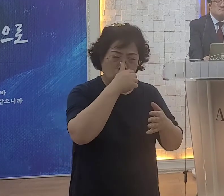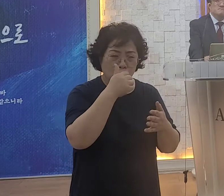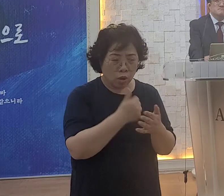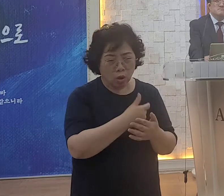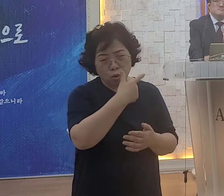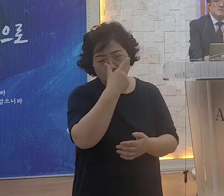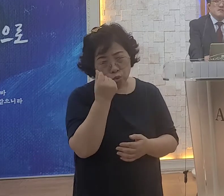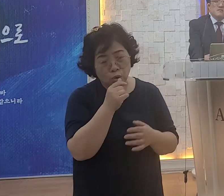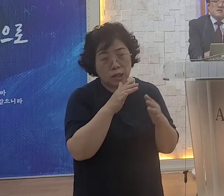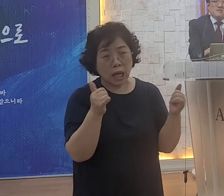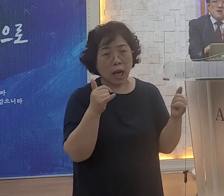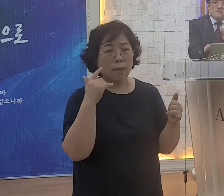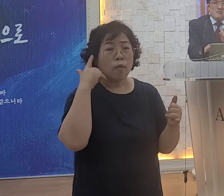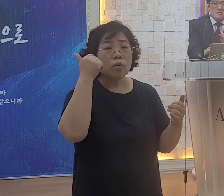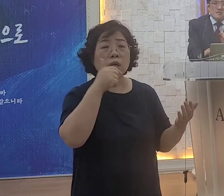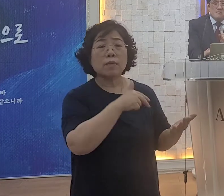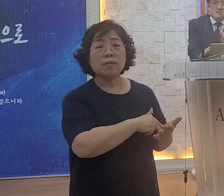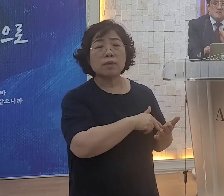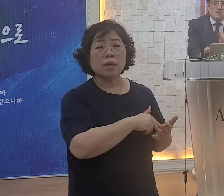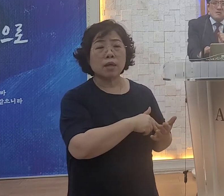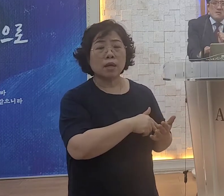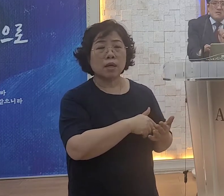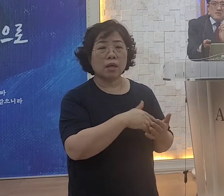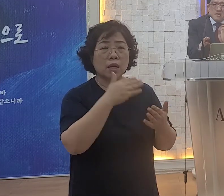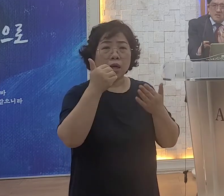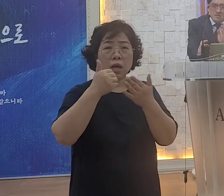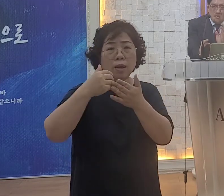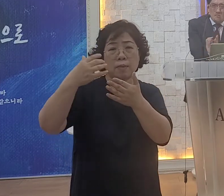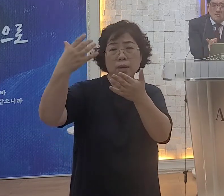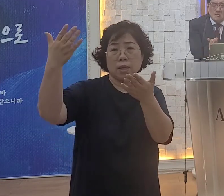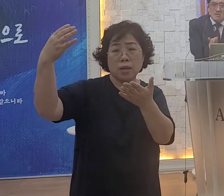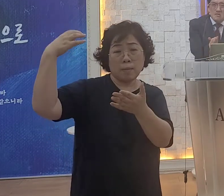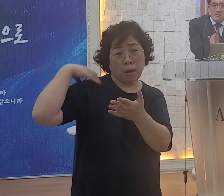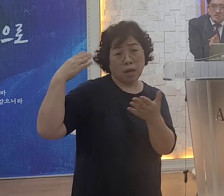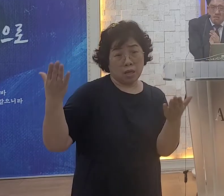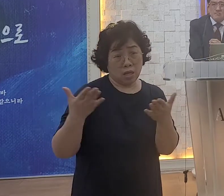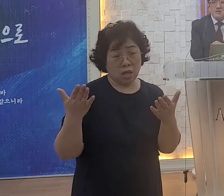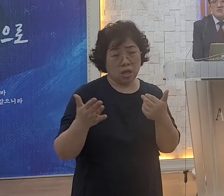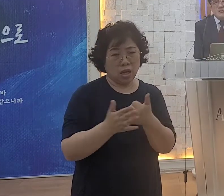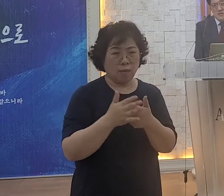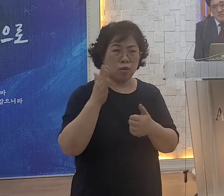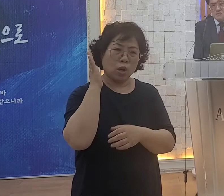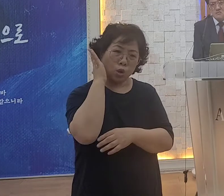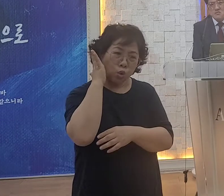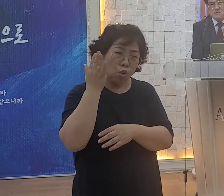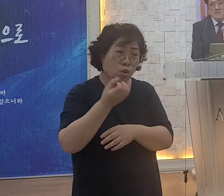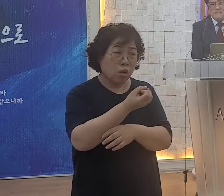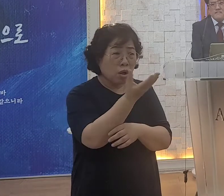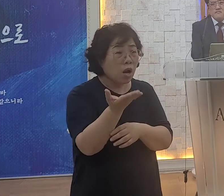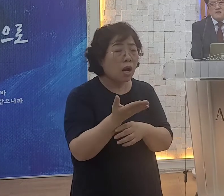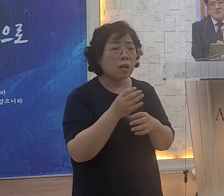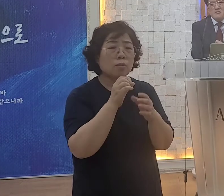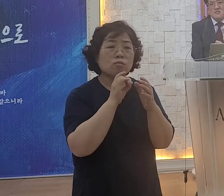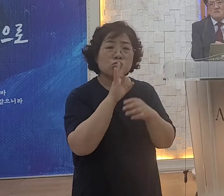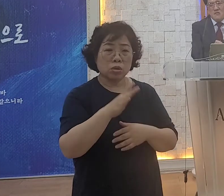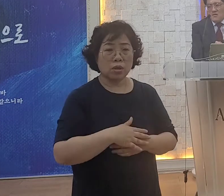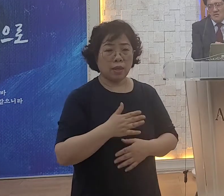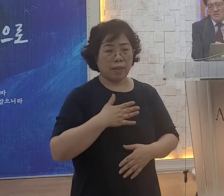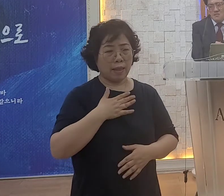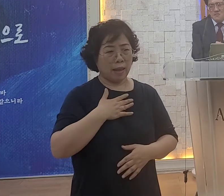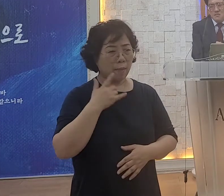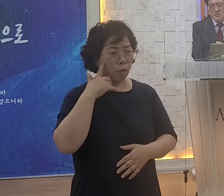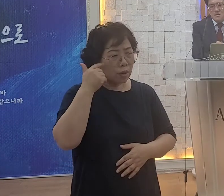부족하고 제가 사명이라서 이렇게 이 설교를 이렇게 여러분에게 전하는 거지 제가